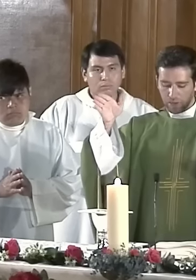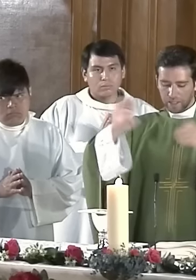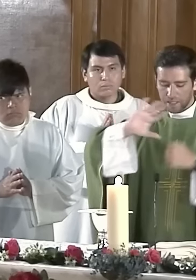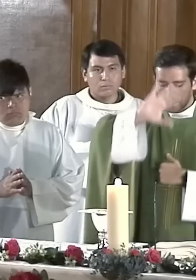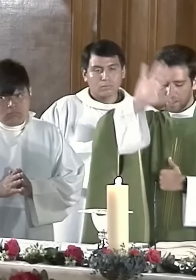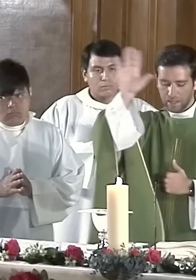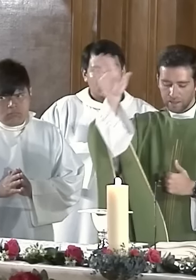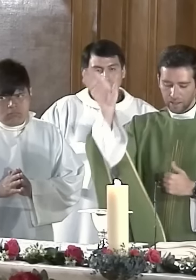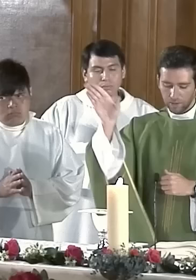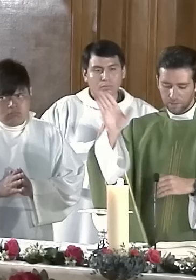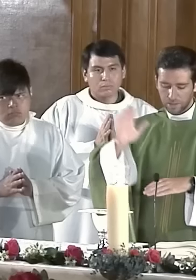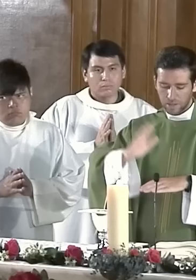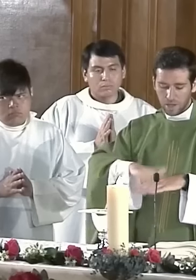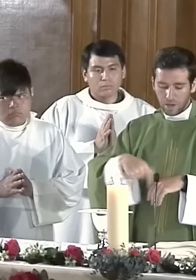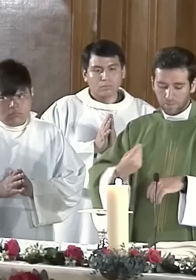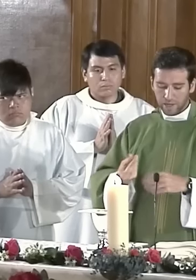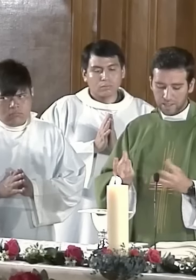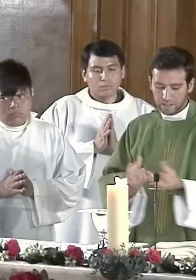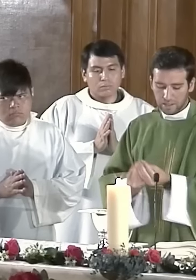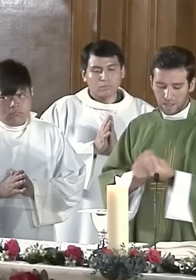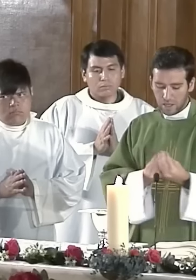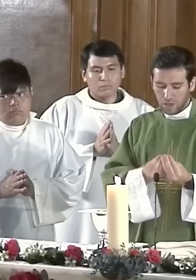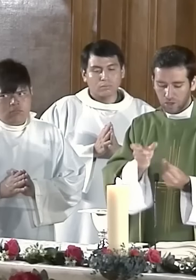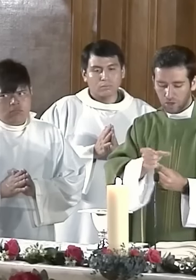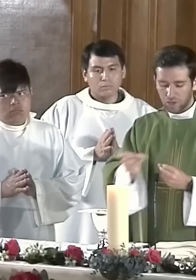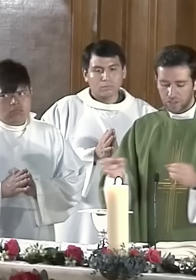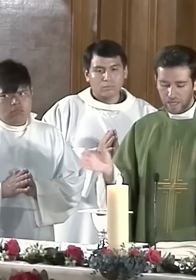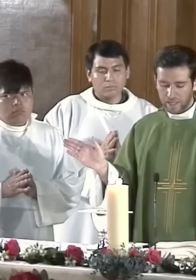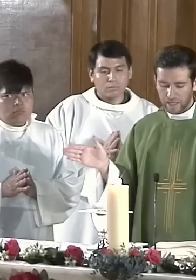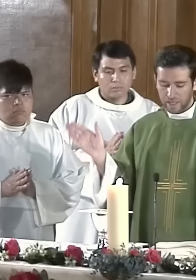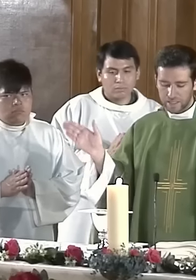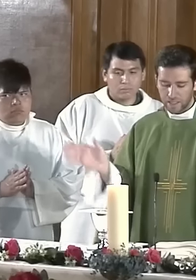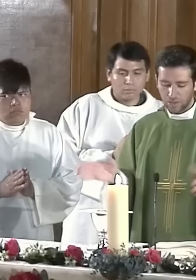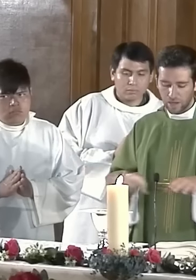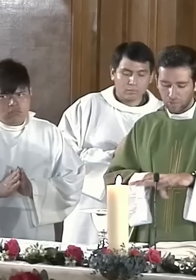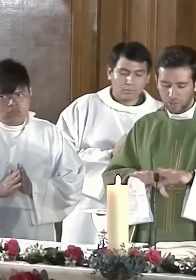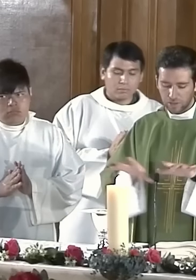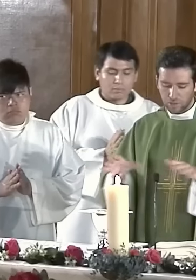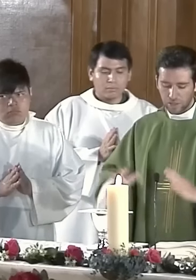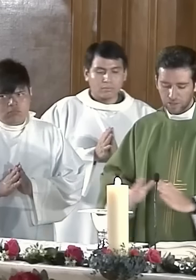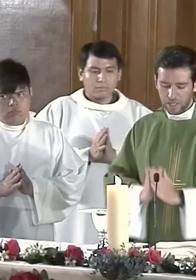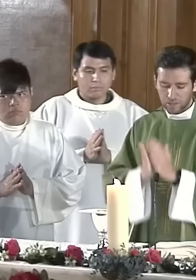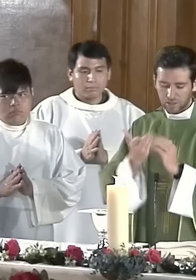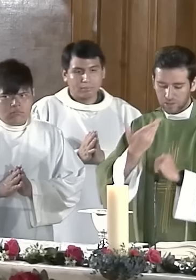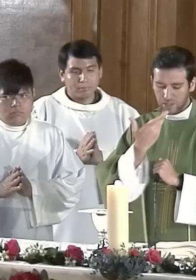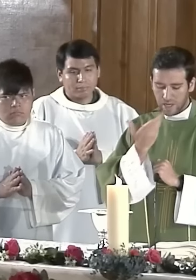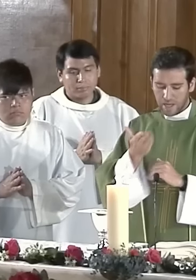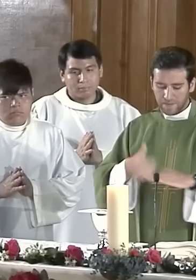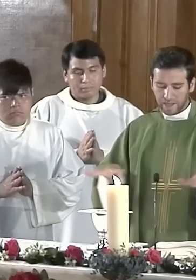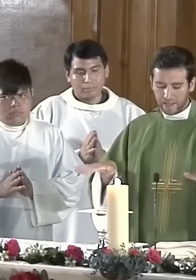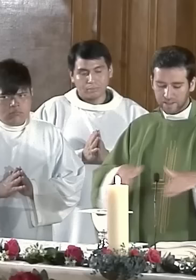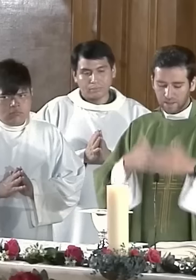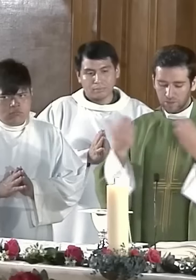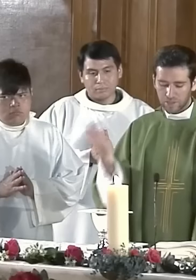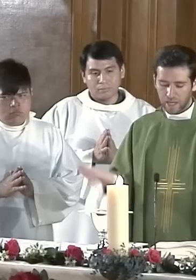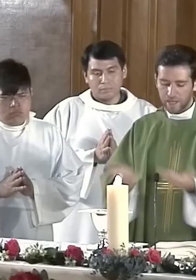puertas del cielo. Por eso, con los ángeles y con la multitud de los santos, te cantamos el himno